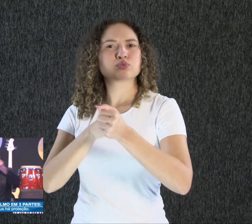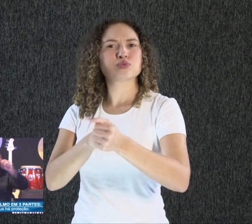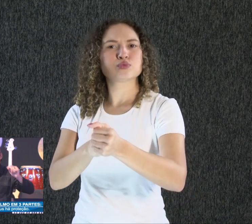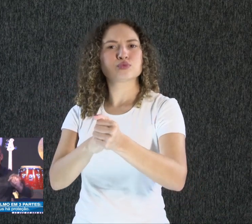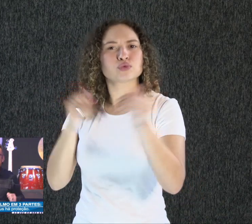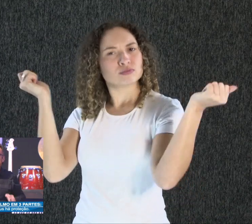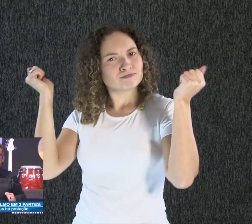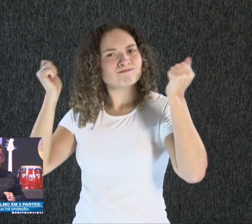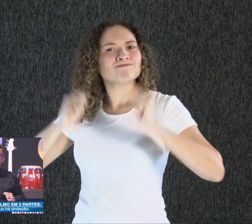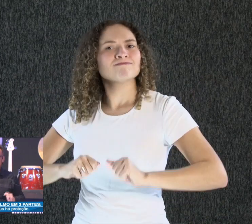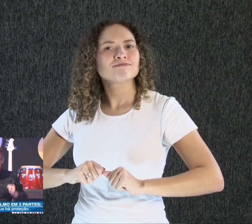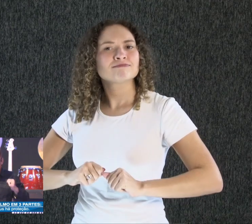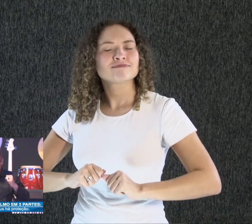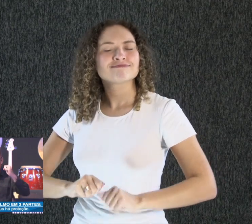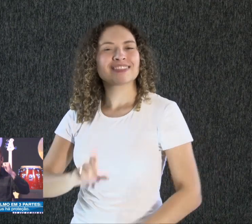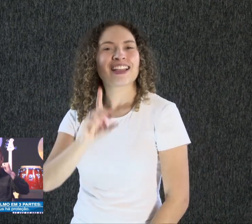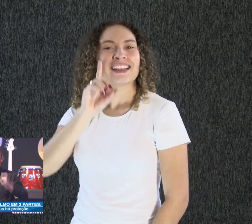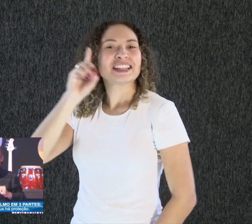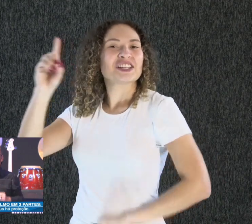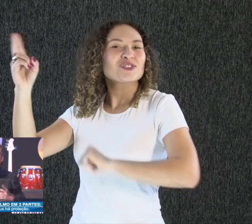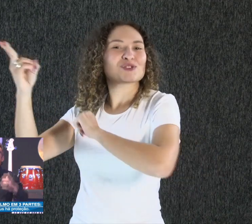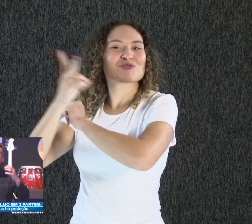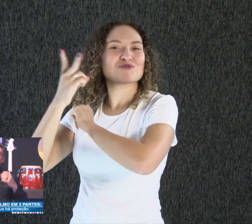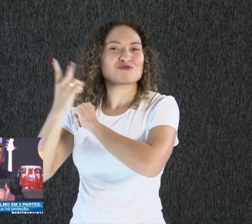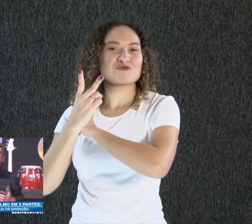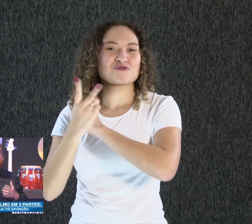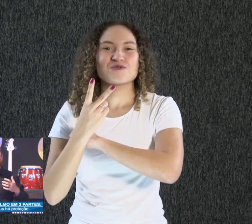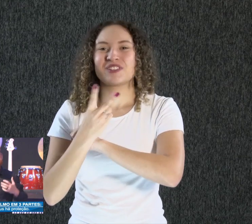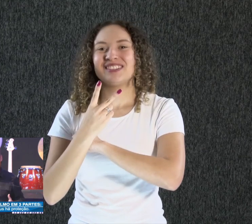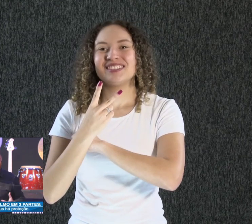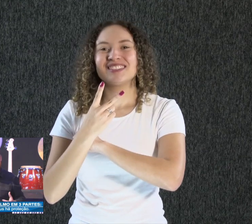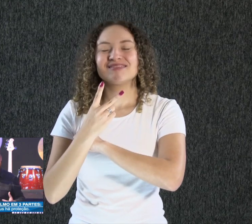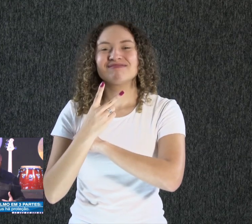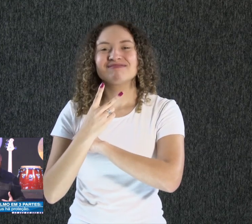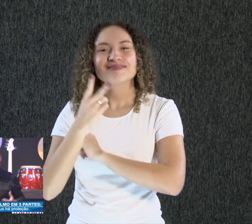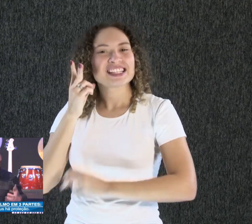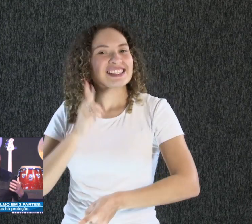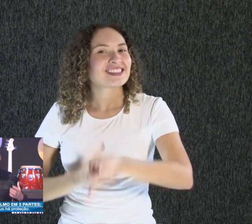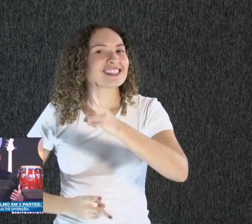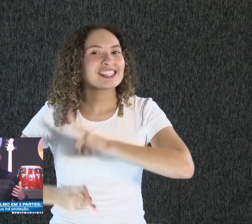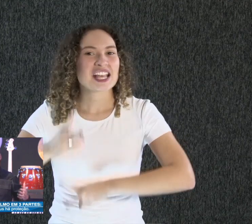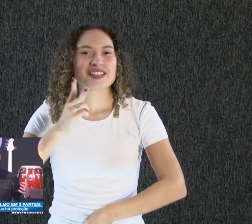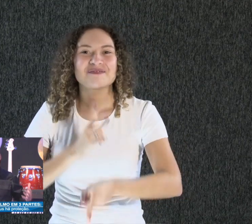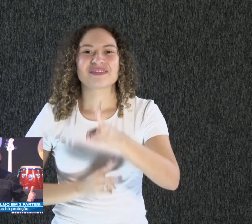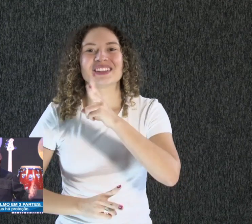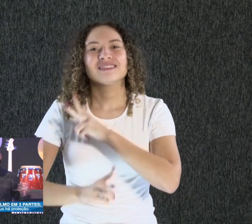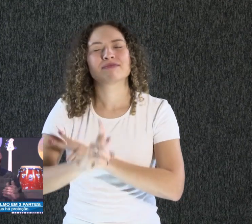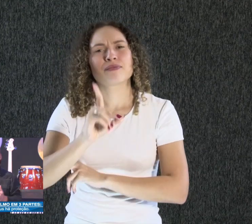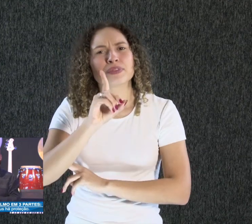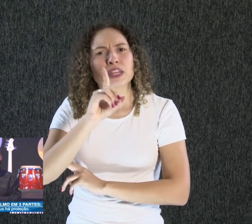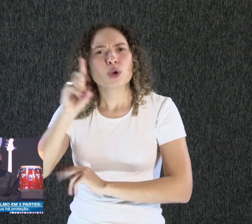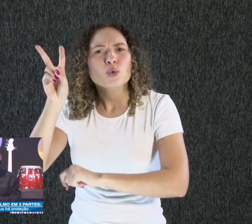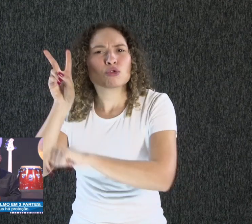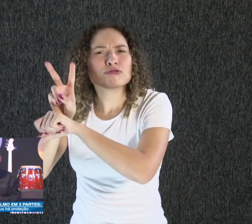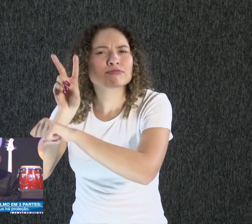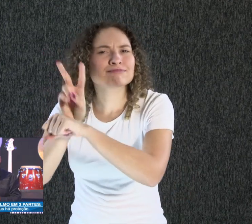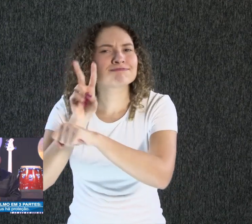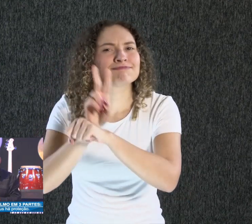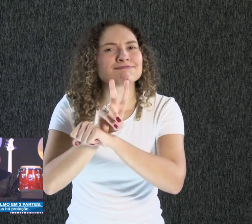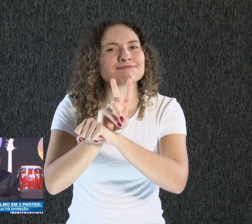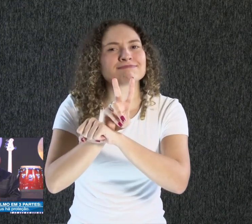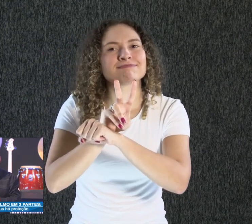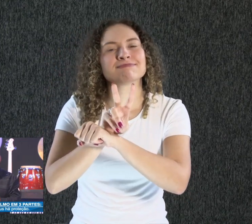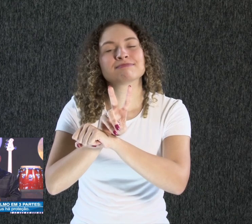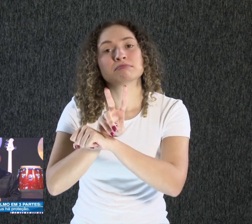onde você andar. Aleluia, por isso, Deus cuida de mim, na sombra das suas asas, Deus cuida